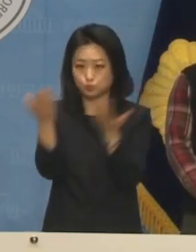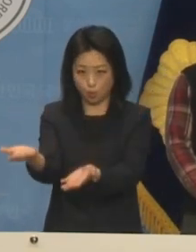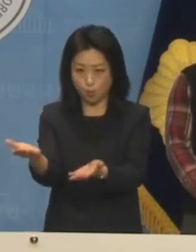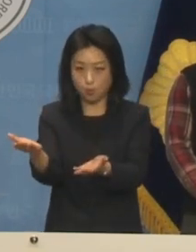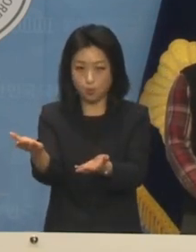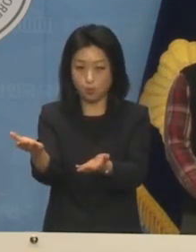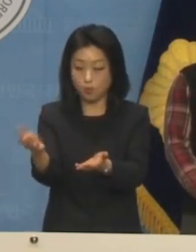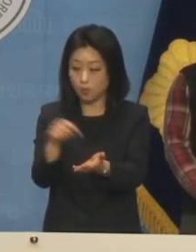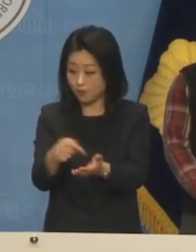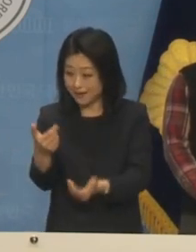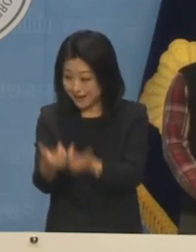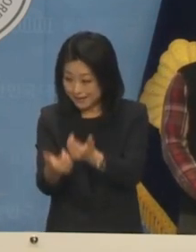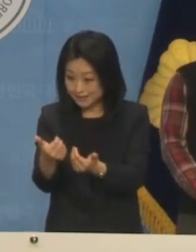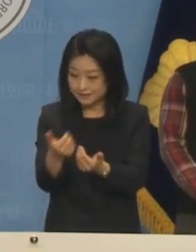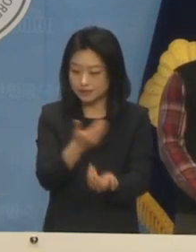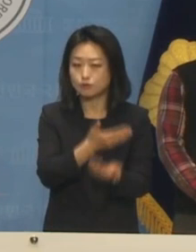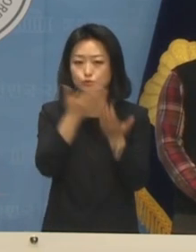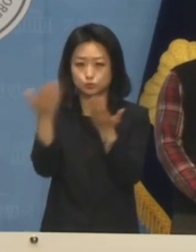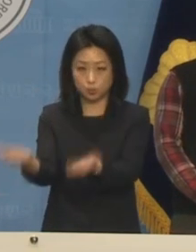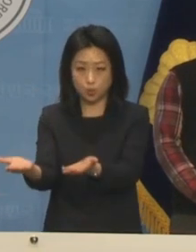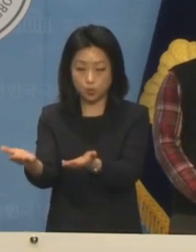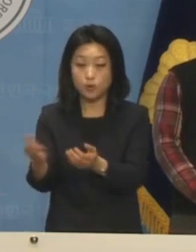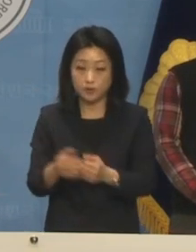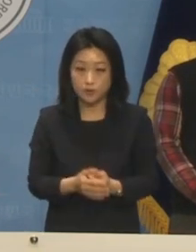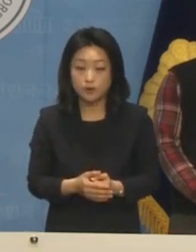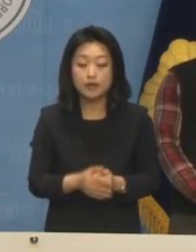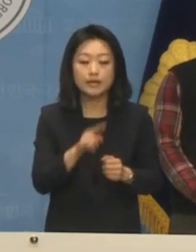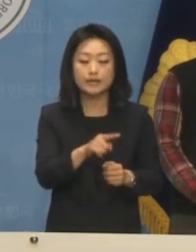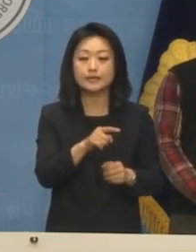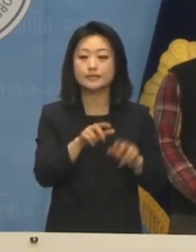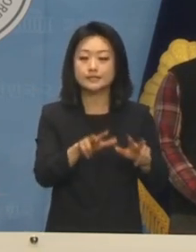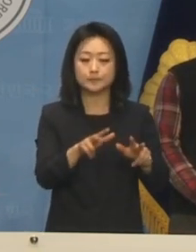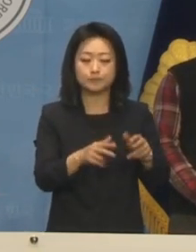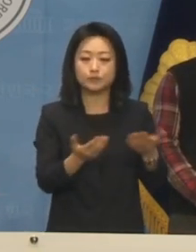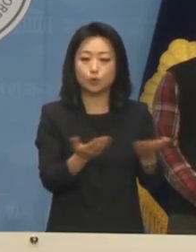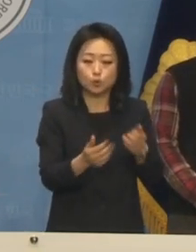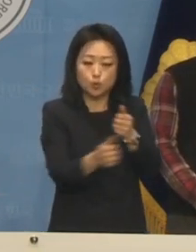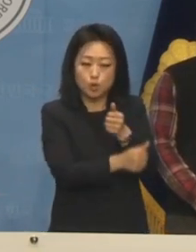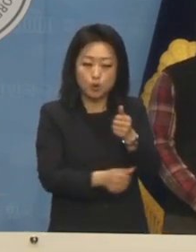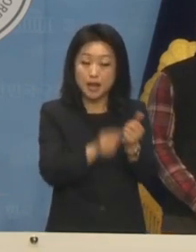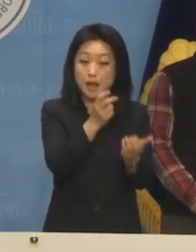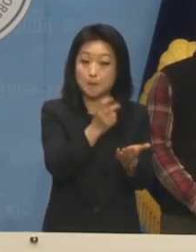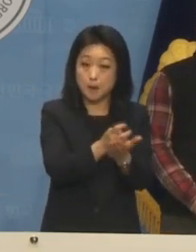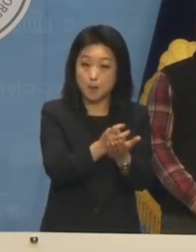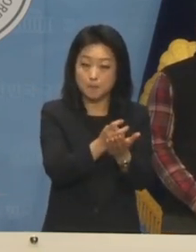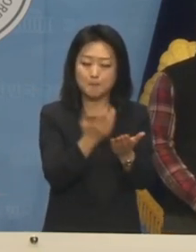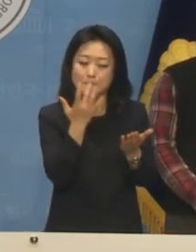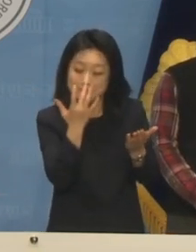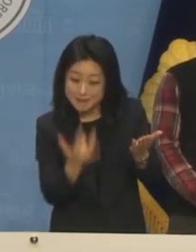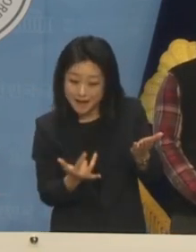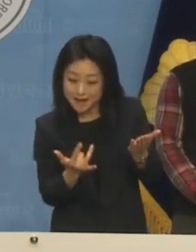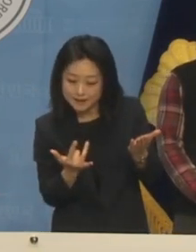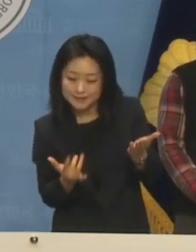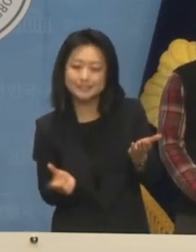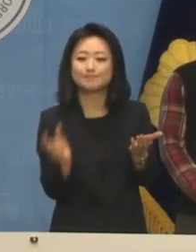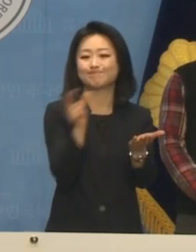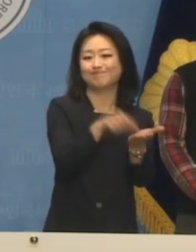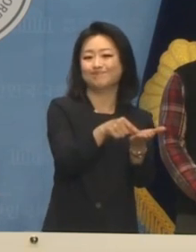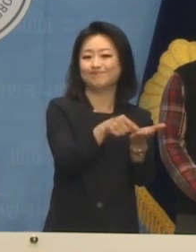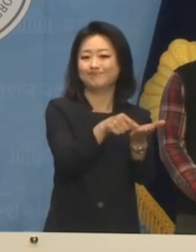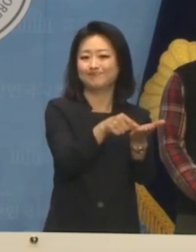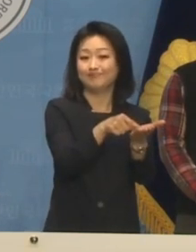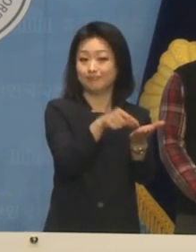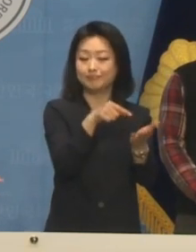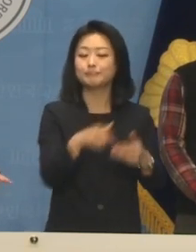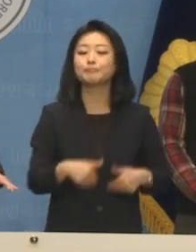받을 필요가 있습니다. 이런 원칙을 지금의 노동위원회법에 부족함 없이 담는 노력이 필요하다고